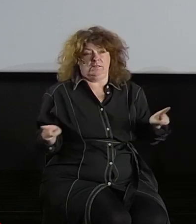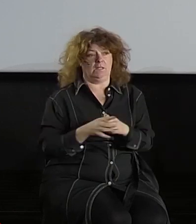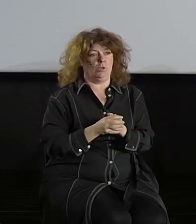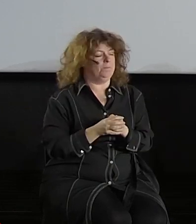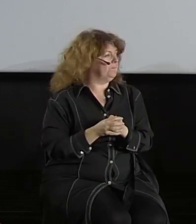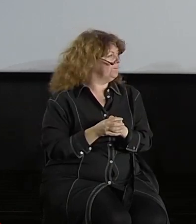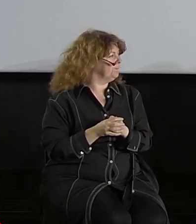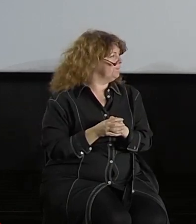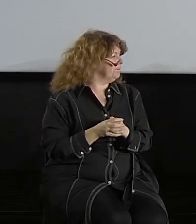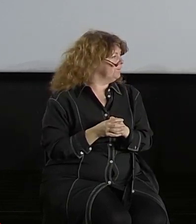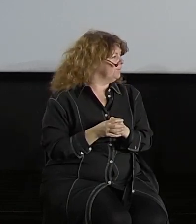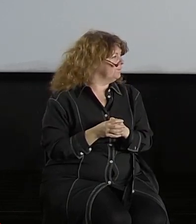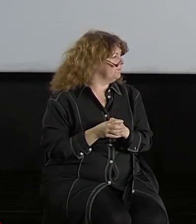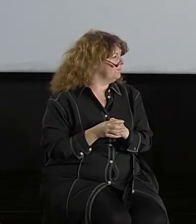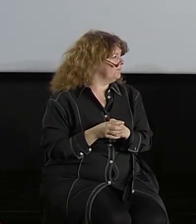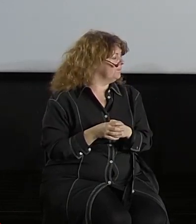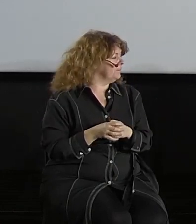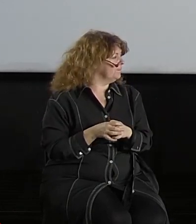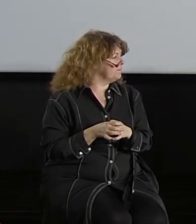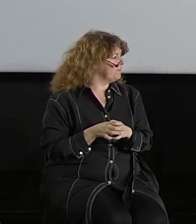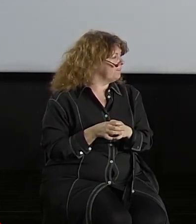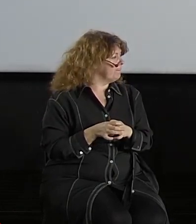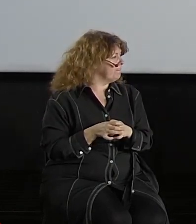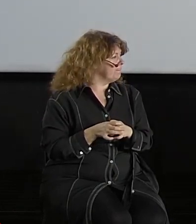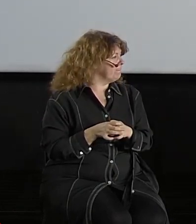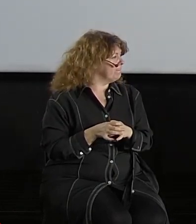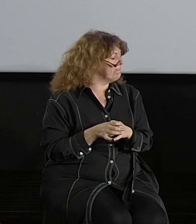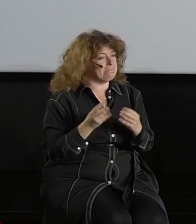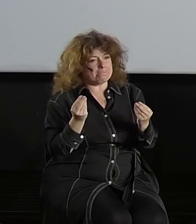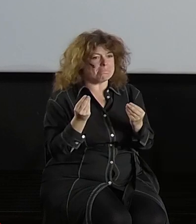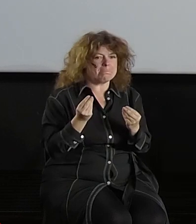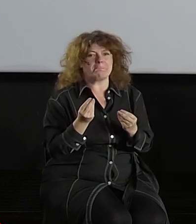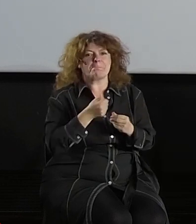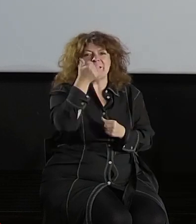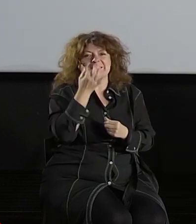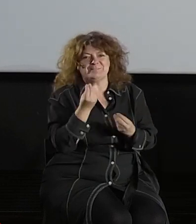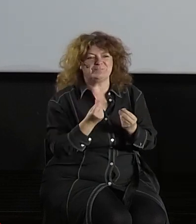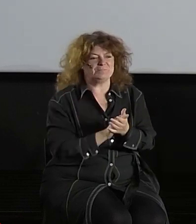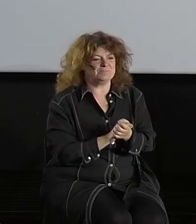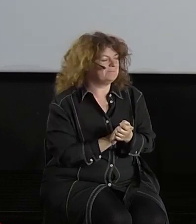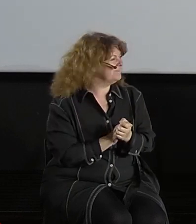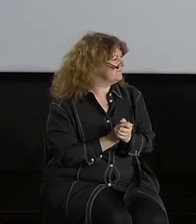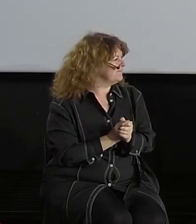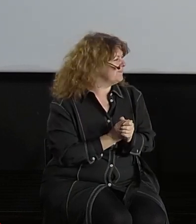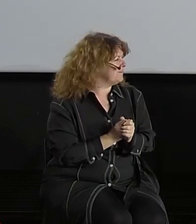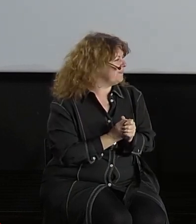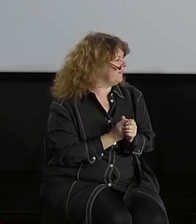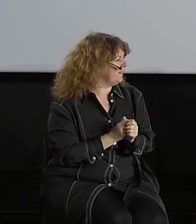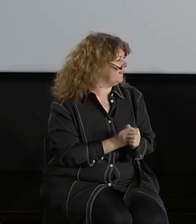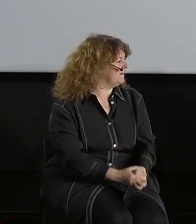e qué más H sí e qué más apuntaba Yo